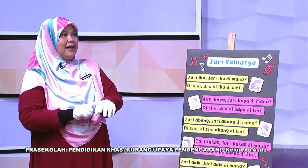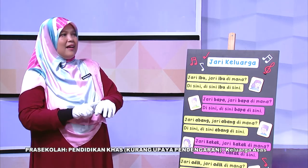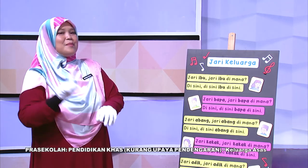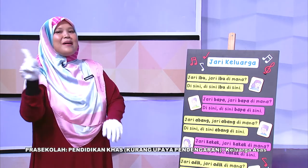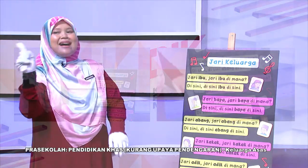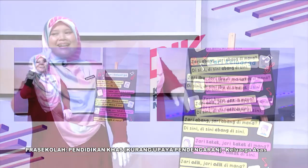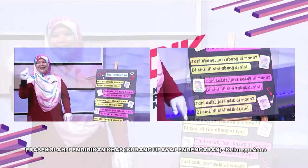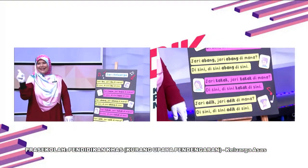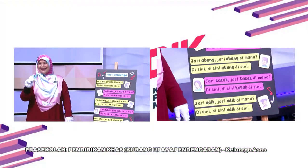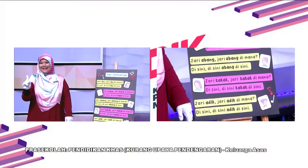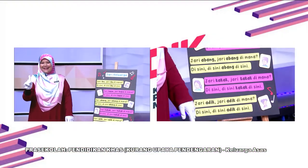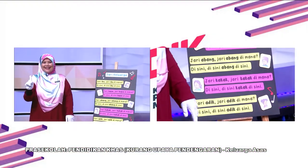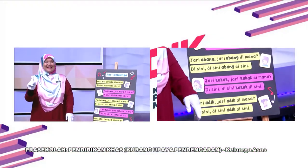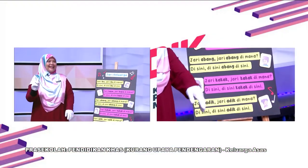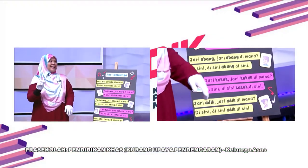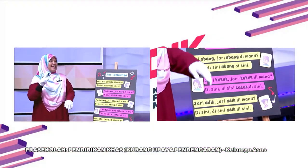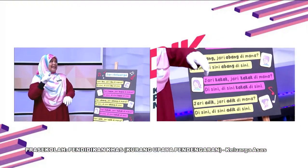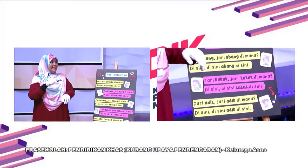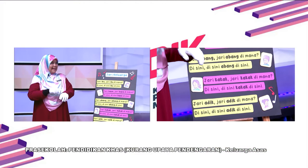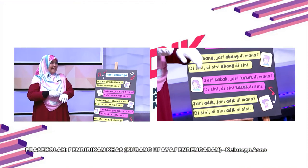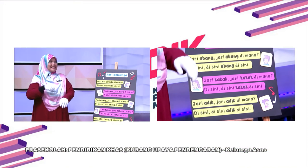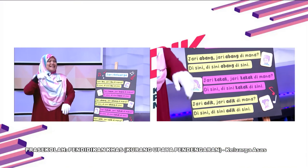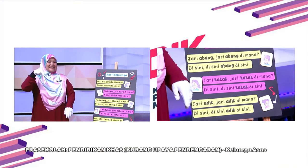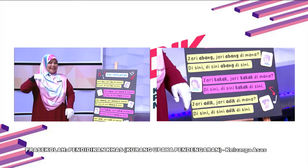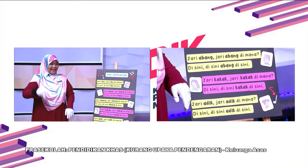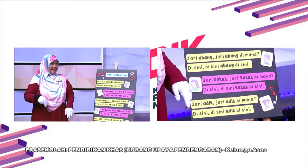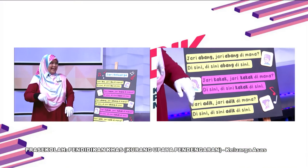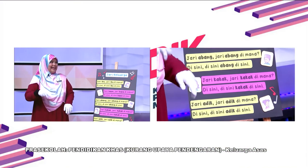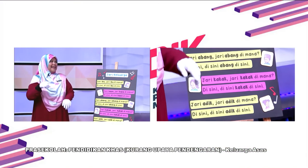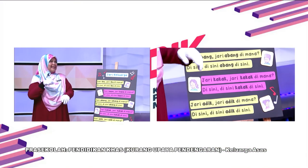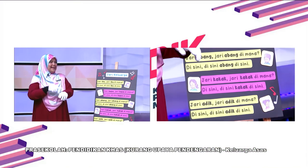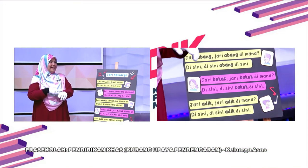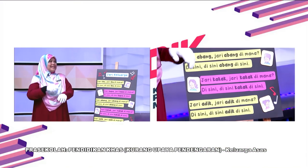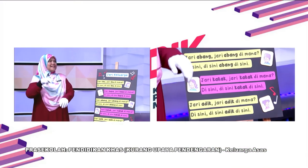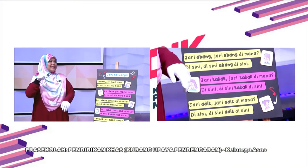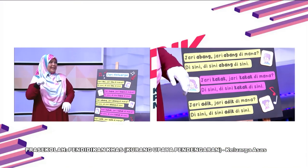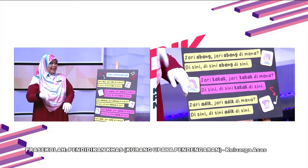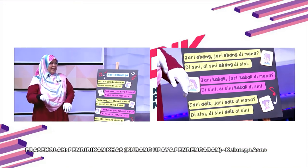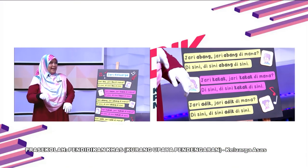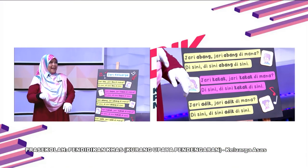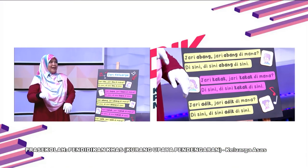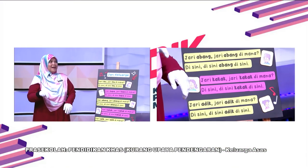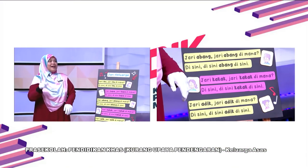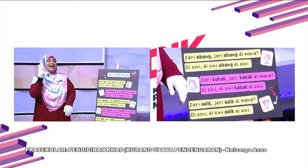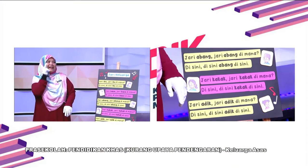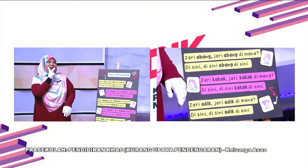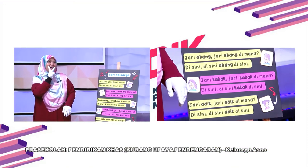mana nehe disini disini kakak-kakak